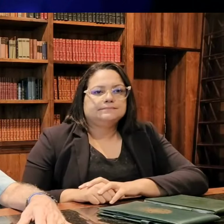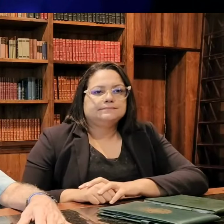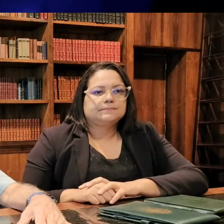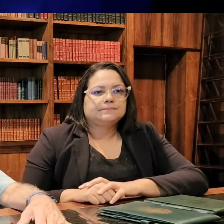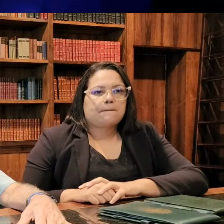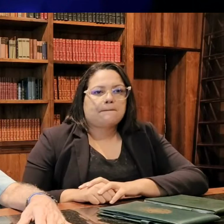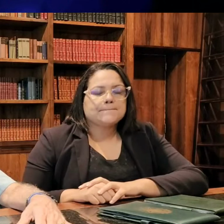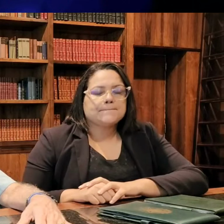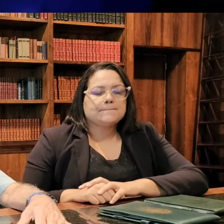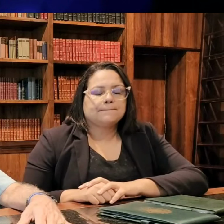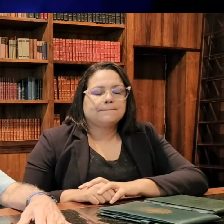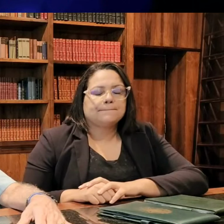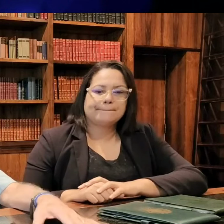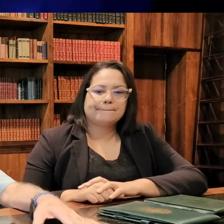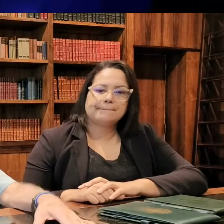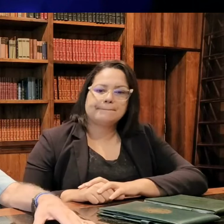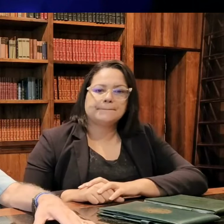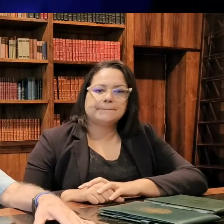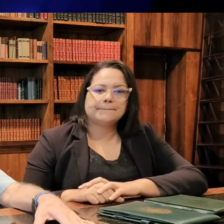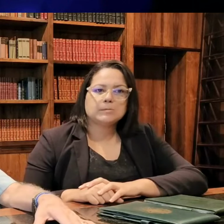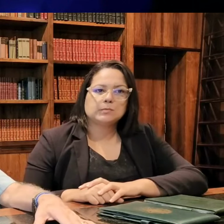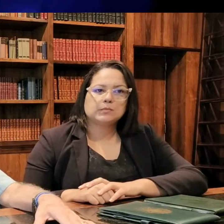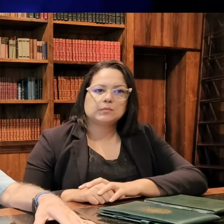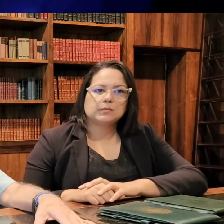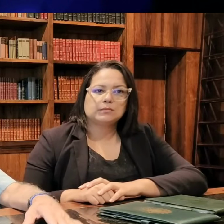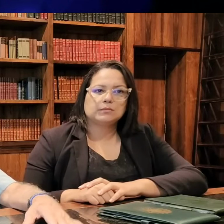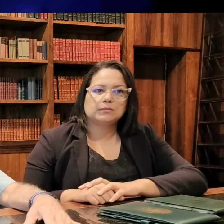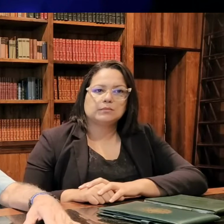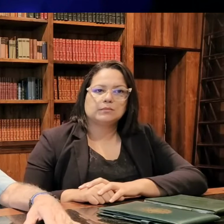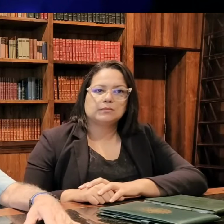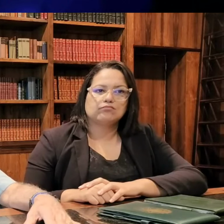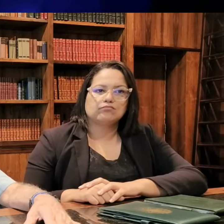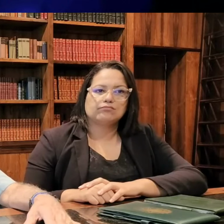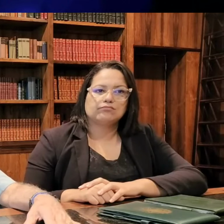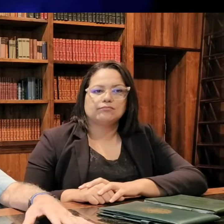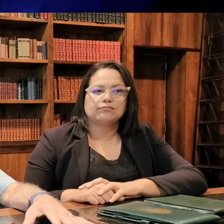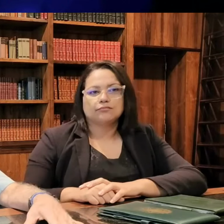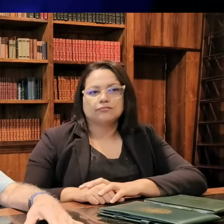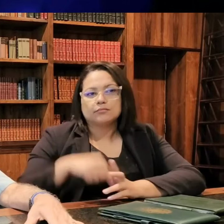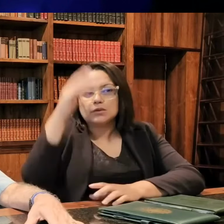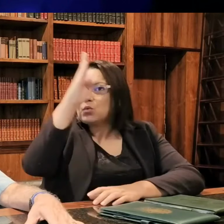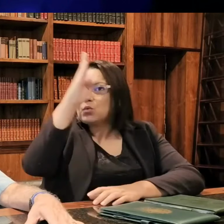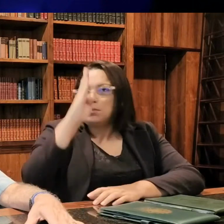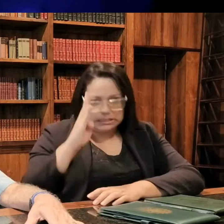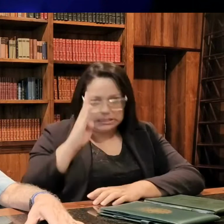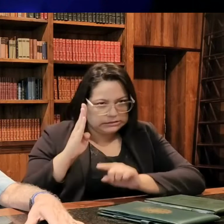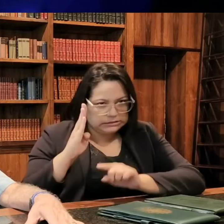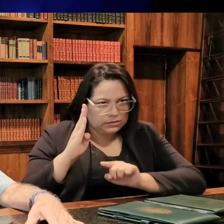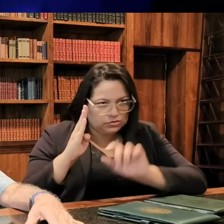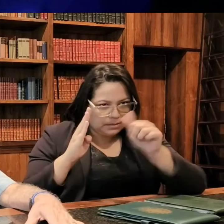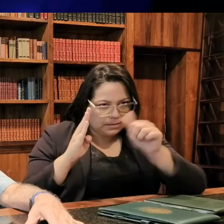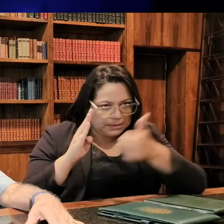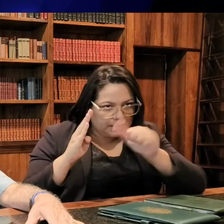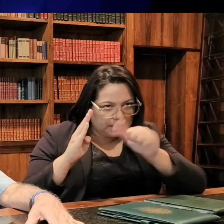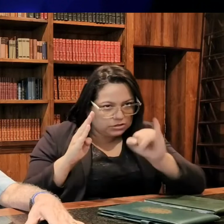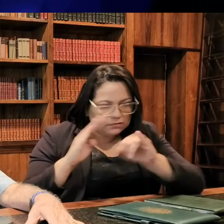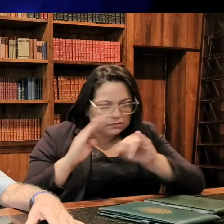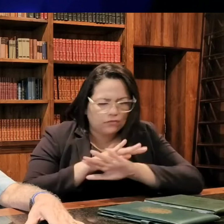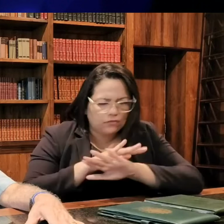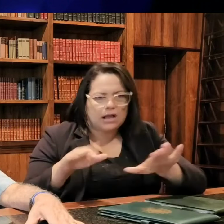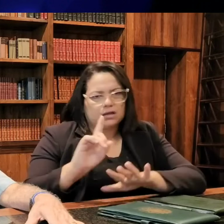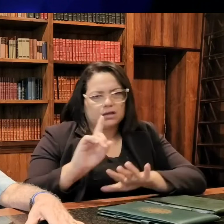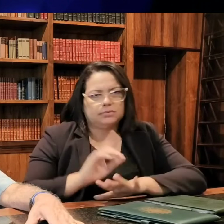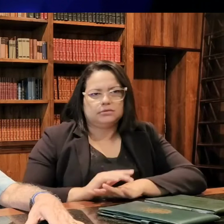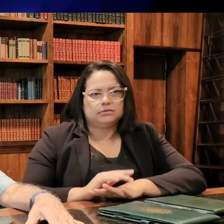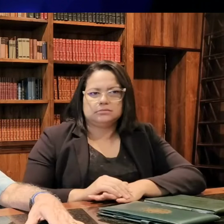mais ruim do mundo, mas é melhor que todos os outros, né? Não vai se acabar dia 1º. É, mas